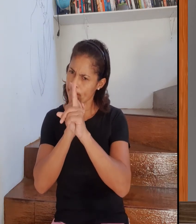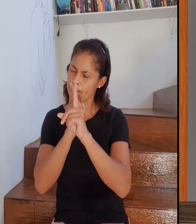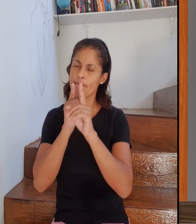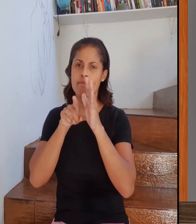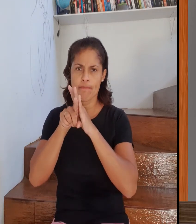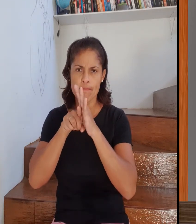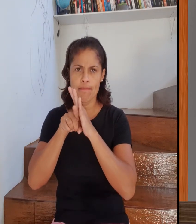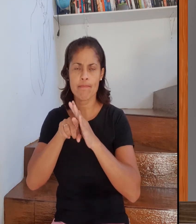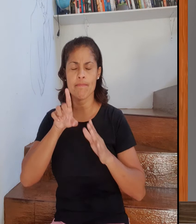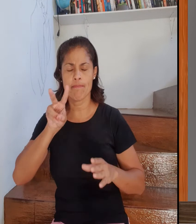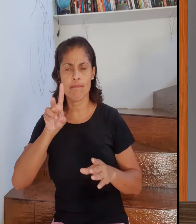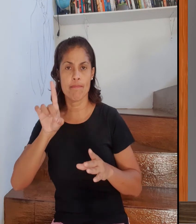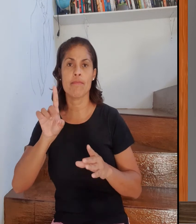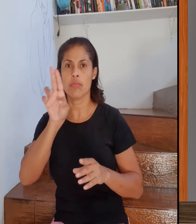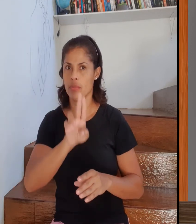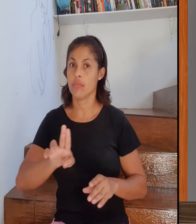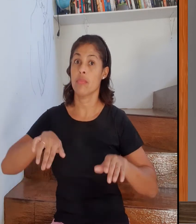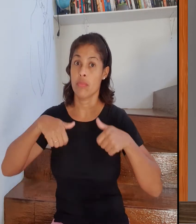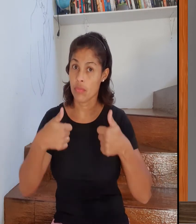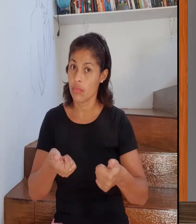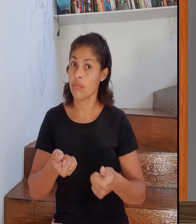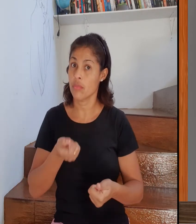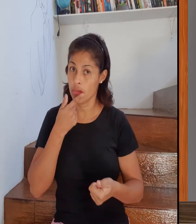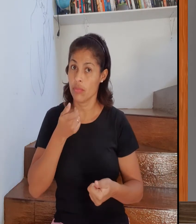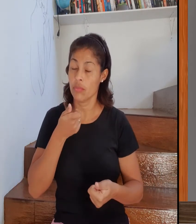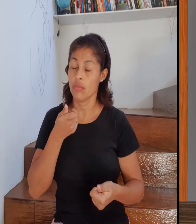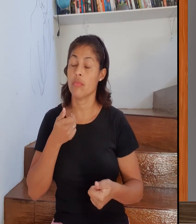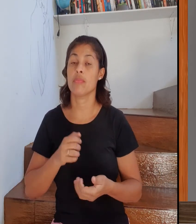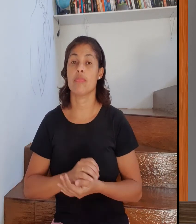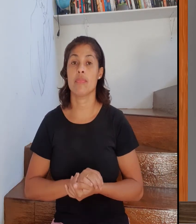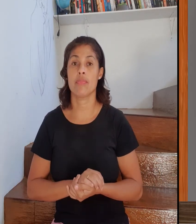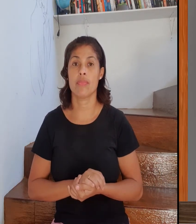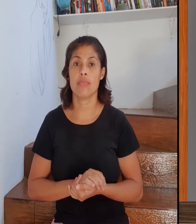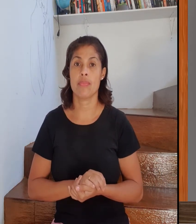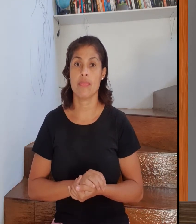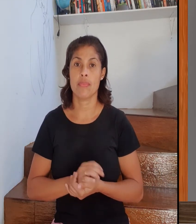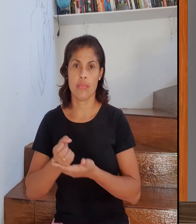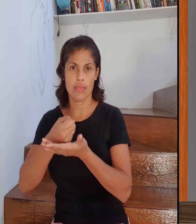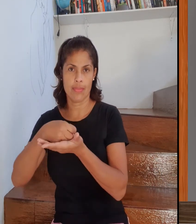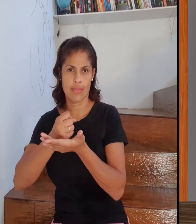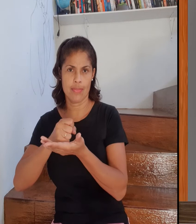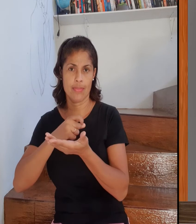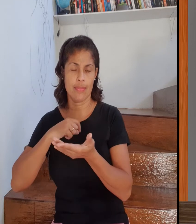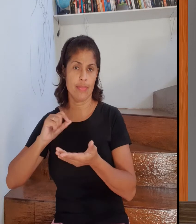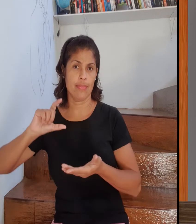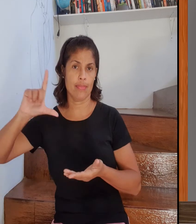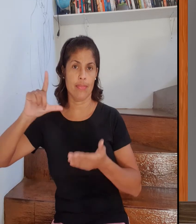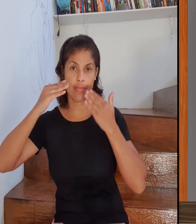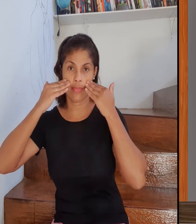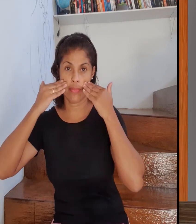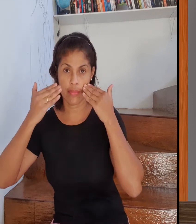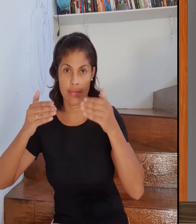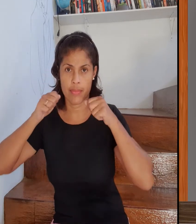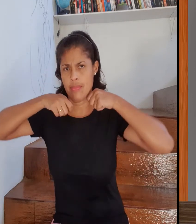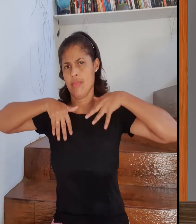do VD para sabermos utilizar bem os medicamentos. Fármacos com alto volume aparente